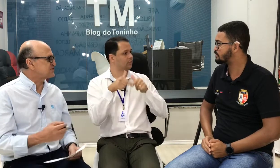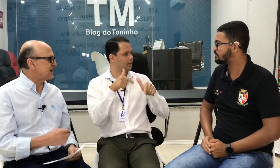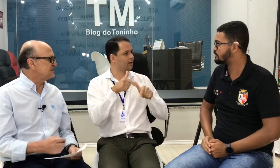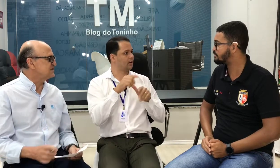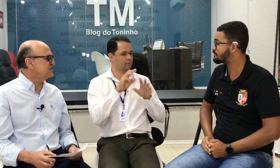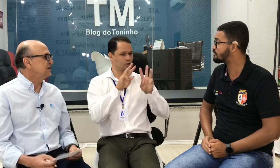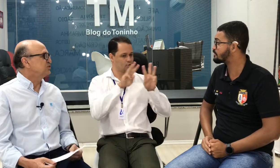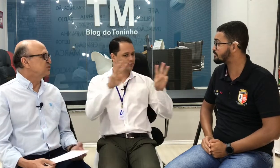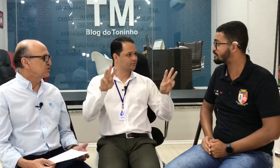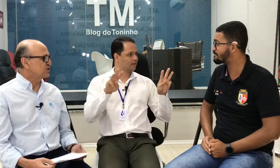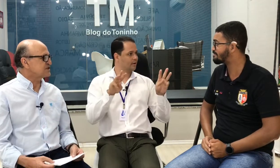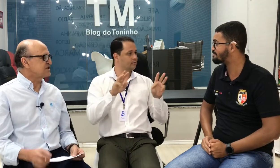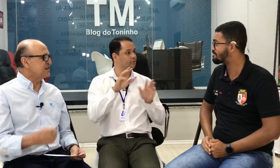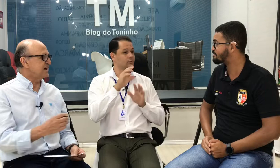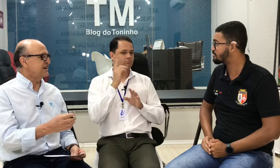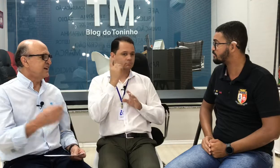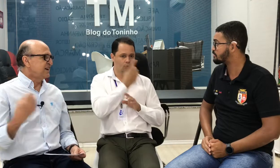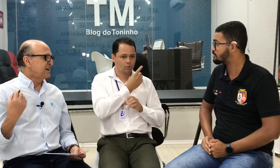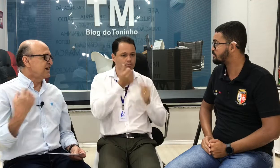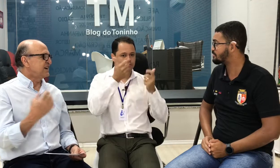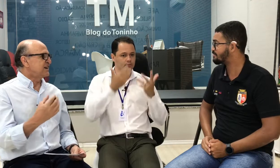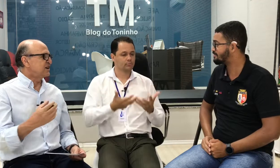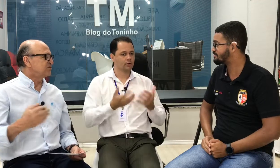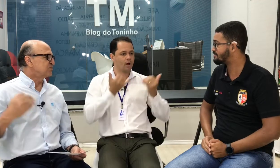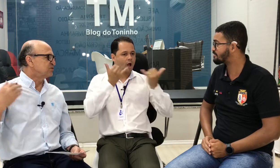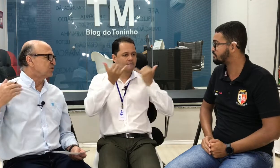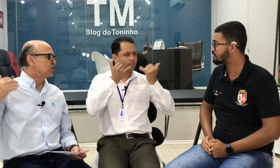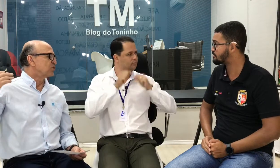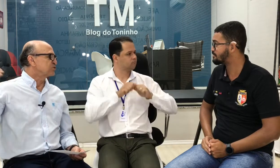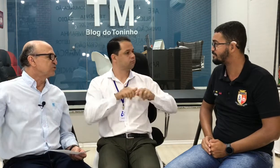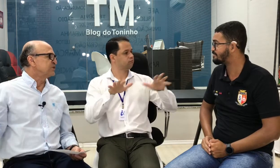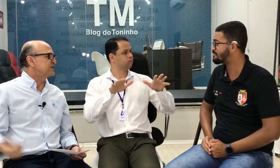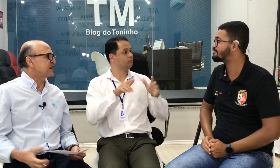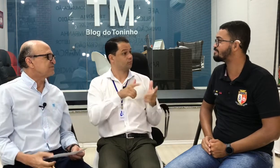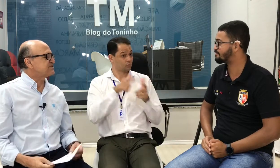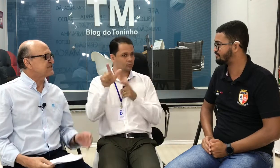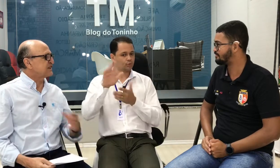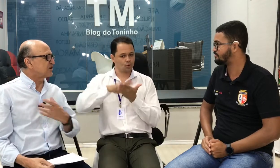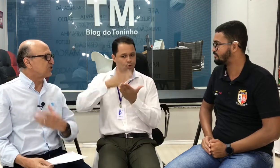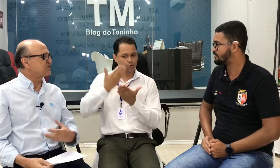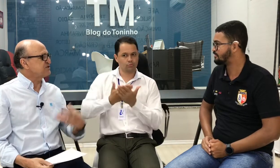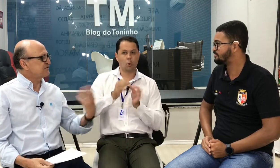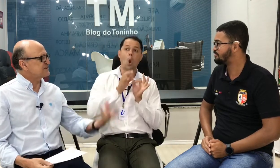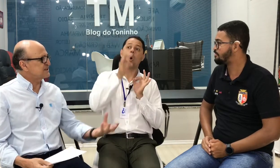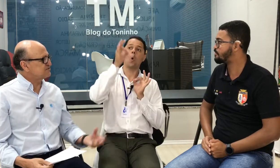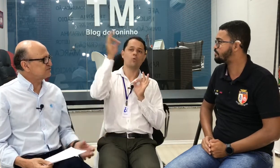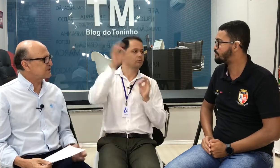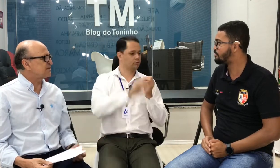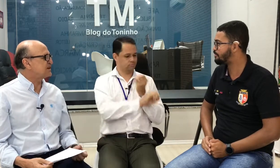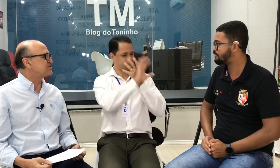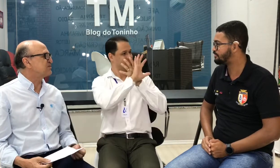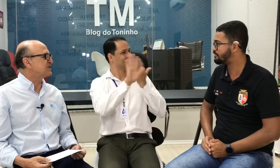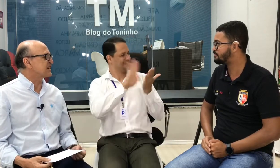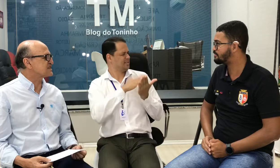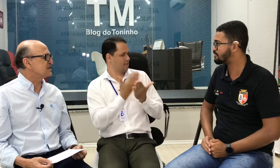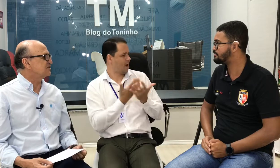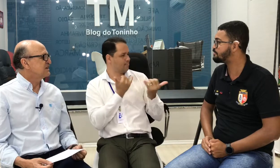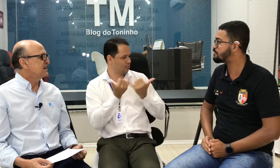site do Douglas, que um outro intérprete estar longe e fazer um trabalho de comunicação